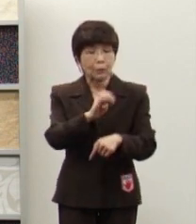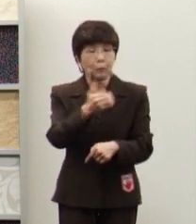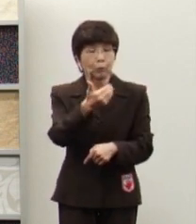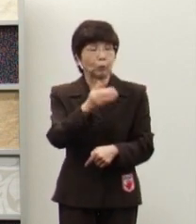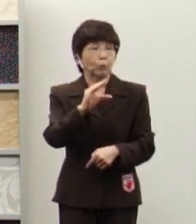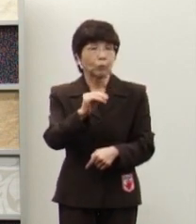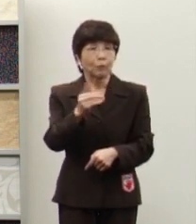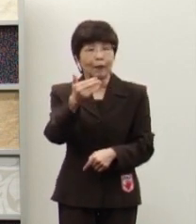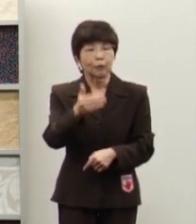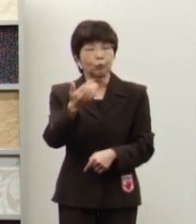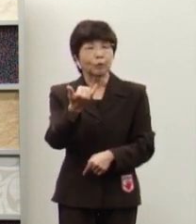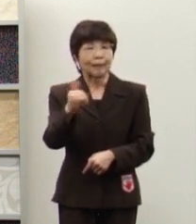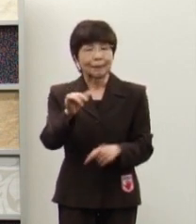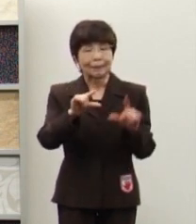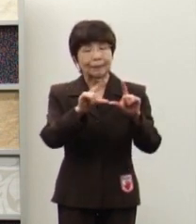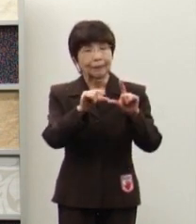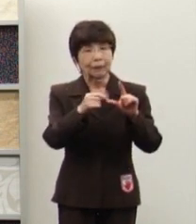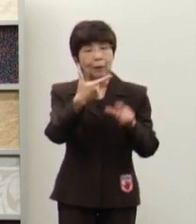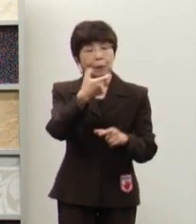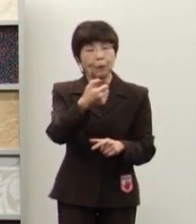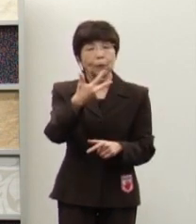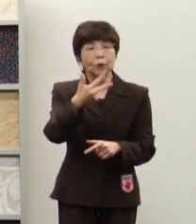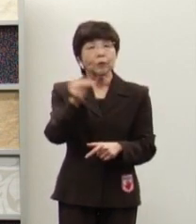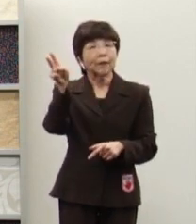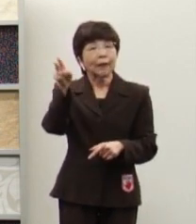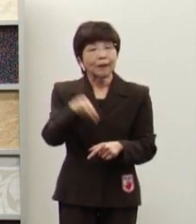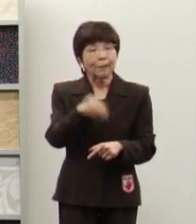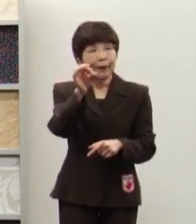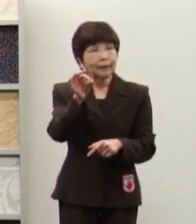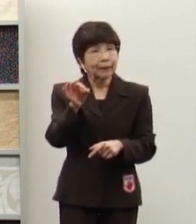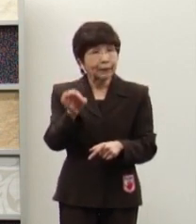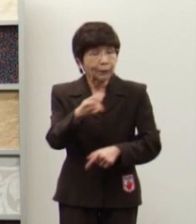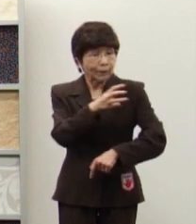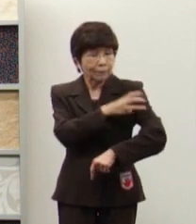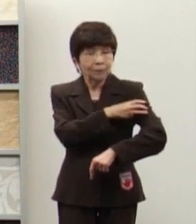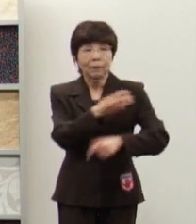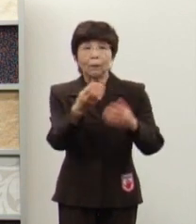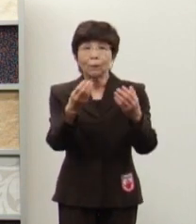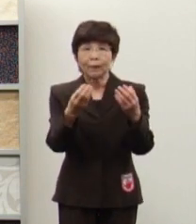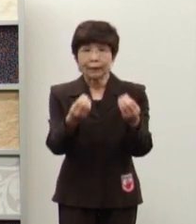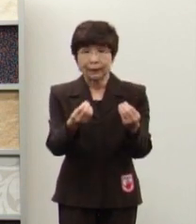9千人、率にして 67% となっております。